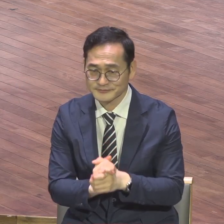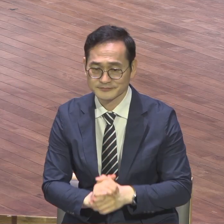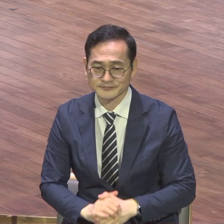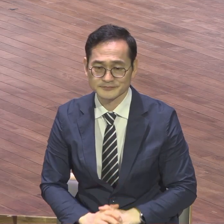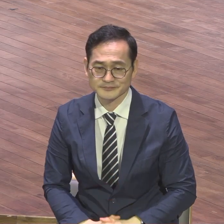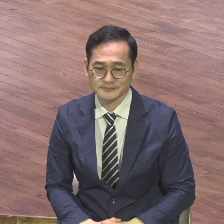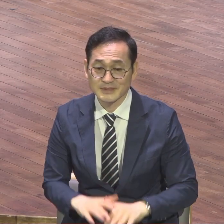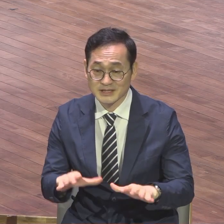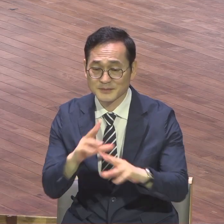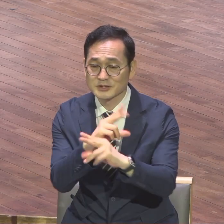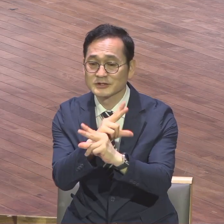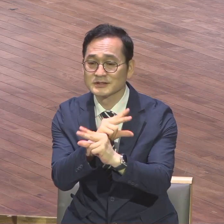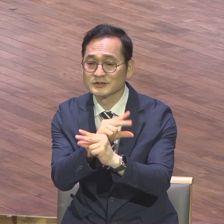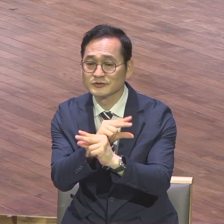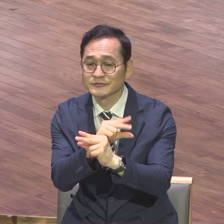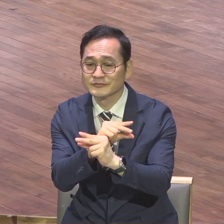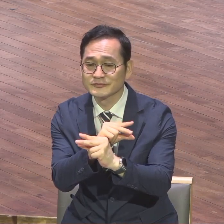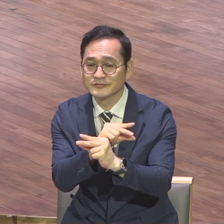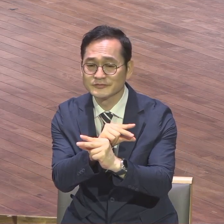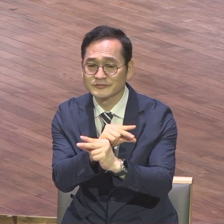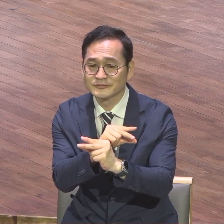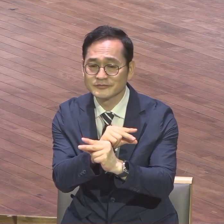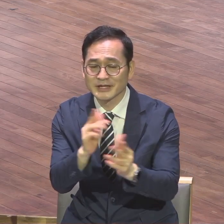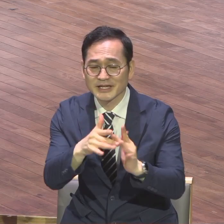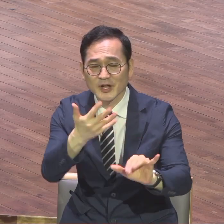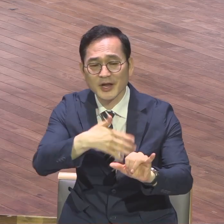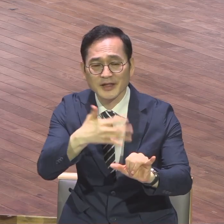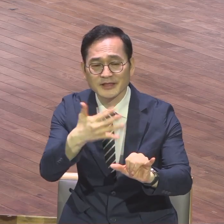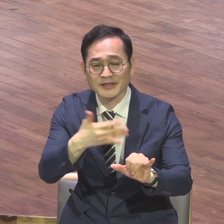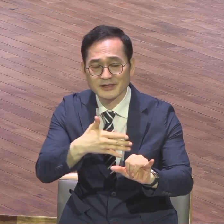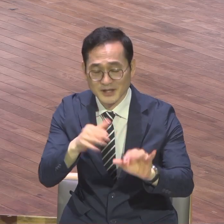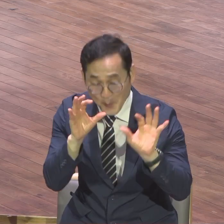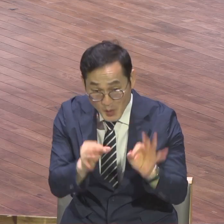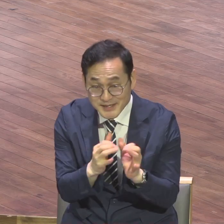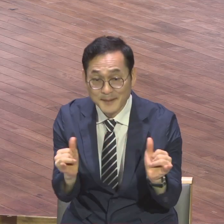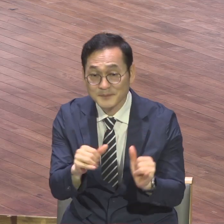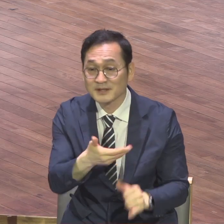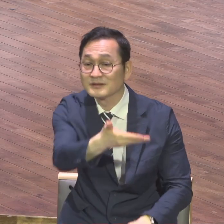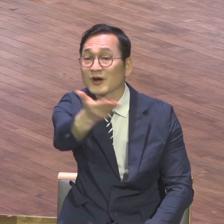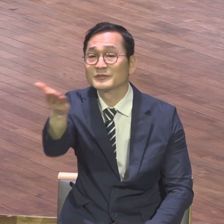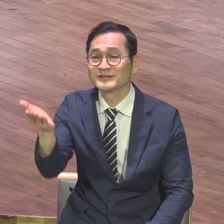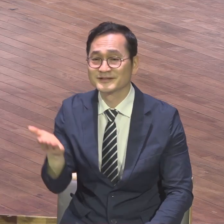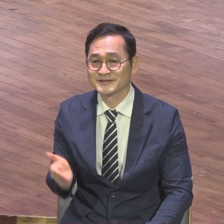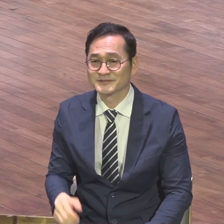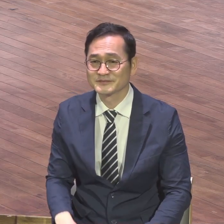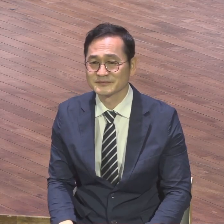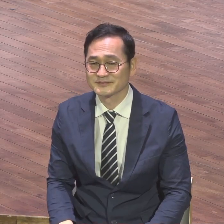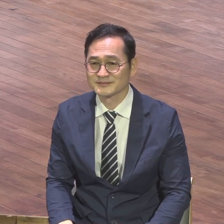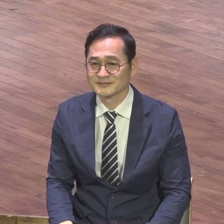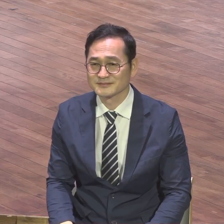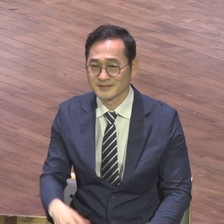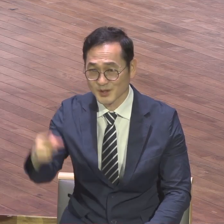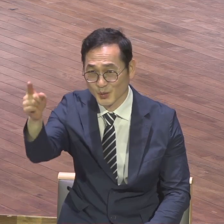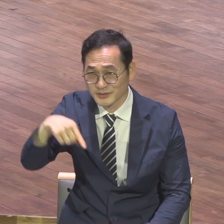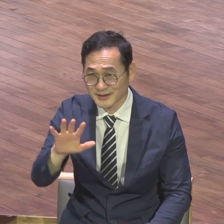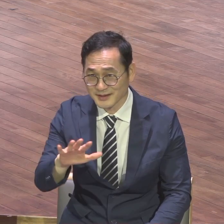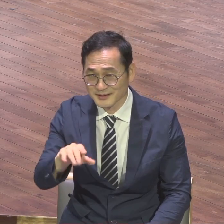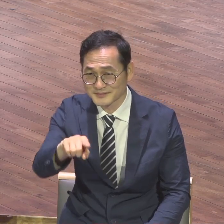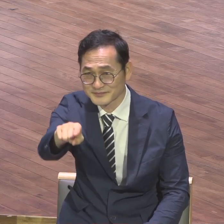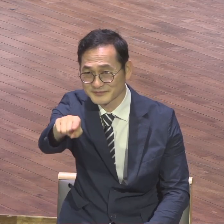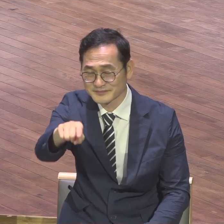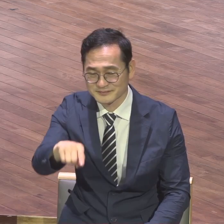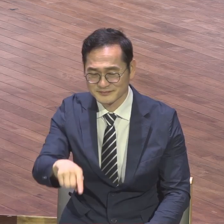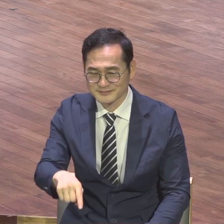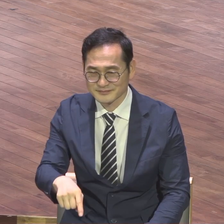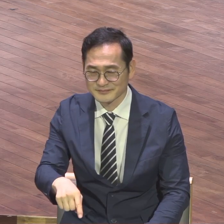지금 비대면으로 인터넷 텔레비 앞에 있는 분들은 말할 대상도 안 되지만